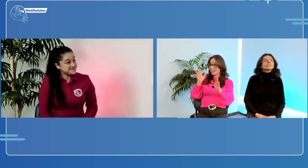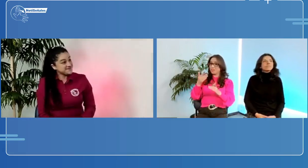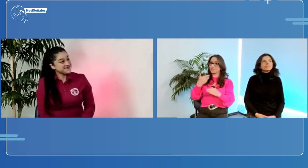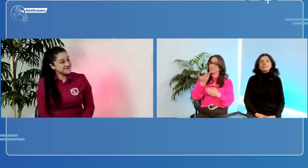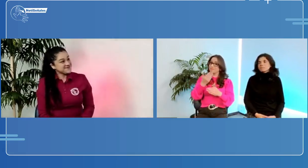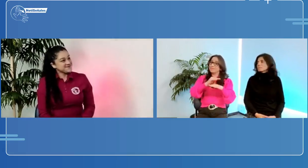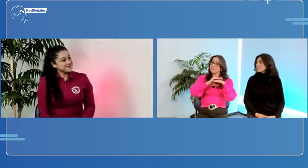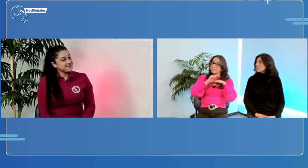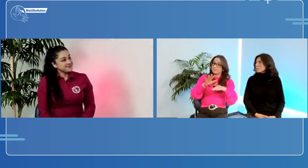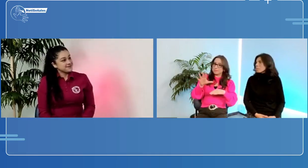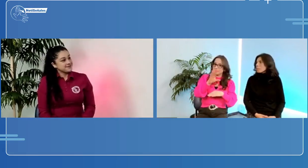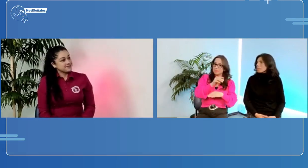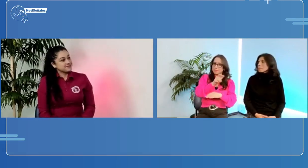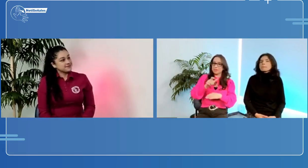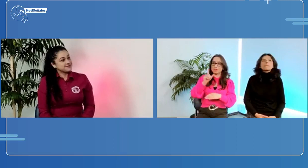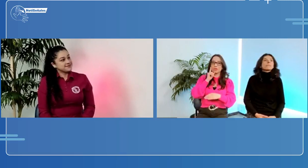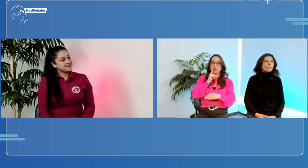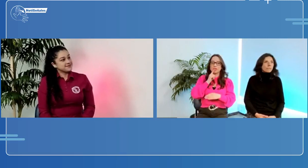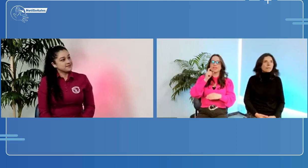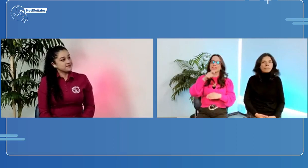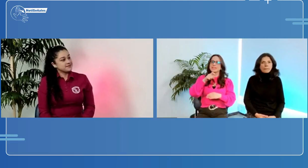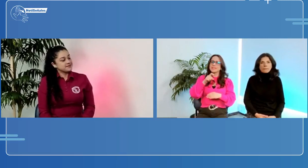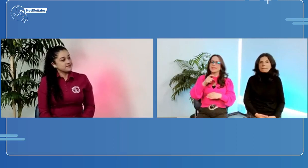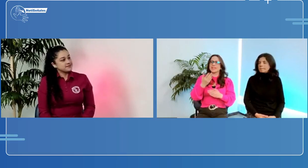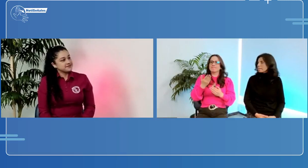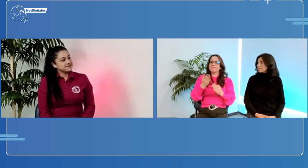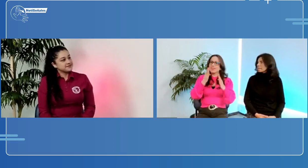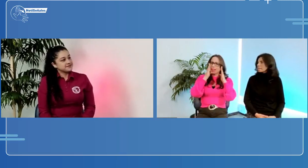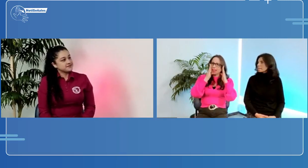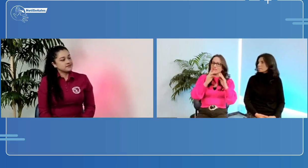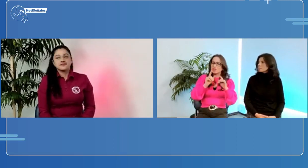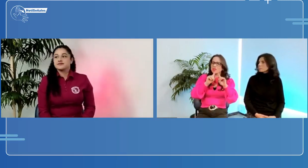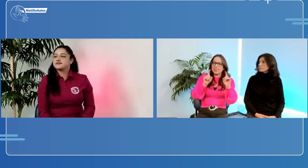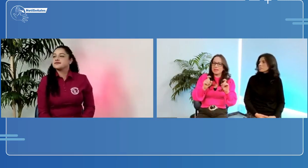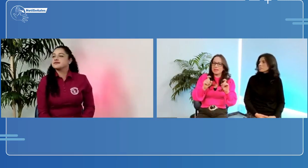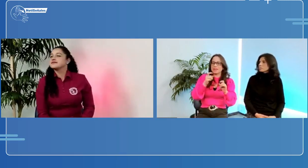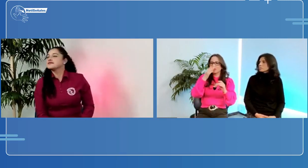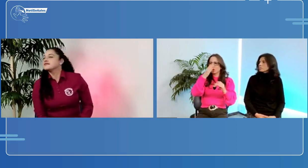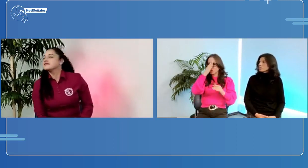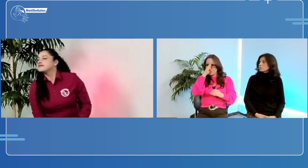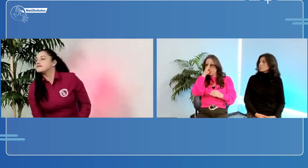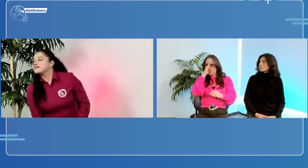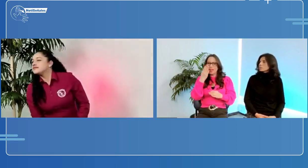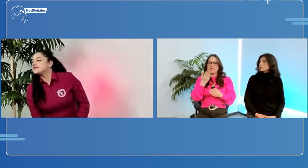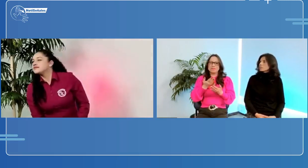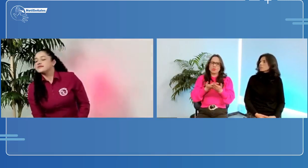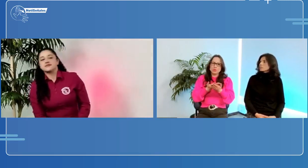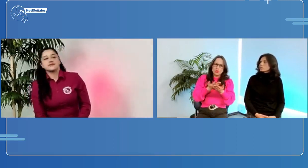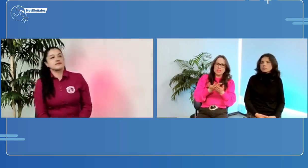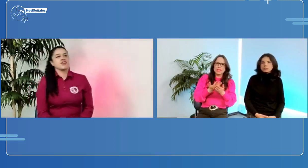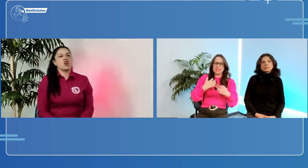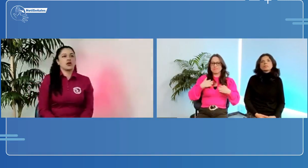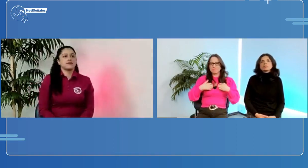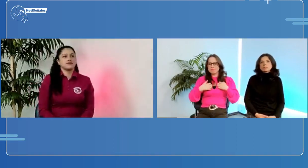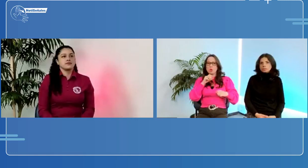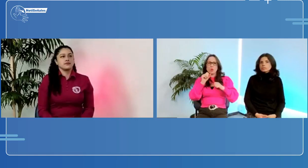explicación. Gracias, Paula. Claro que sí, invitamos a todas las personas sordas que requieran atención en algún tema, tengan dudas, quieran